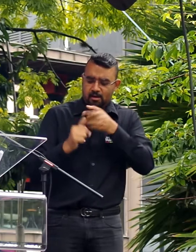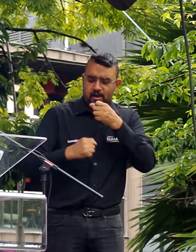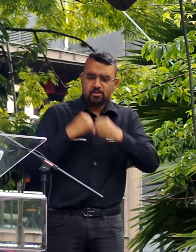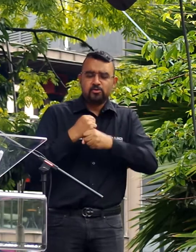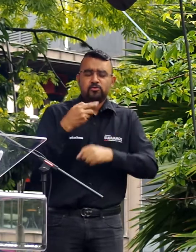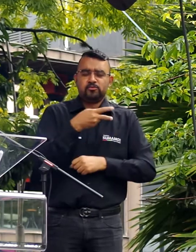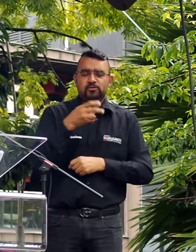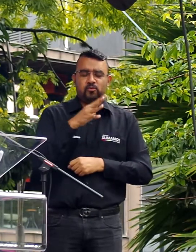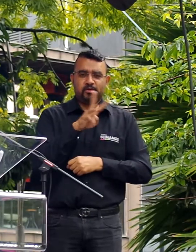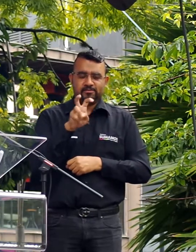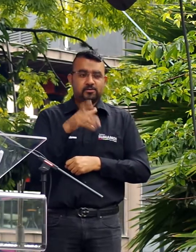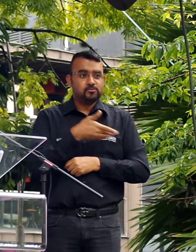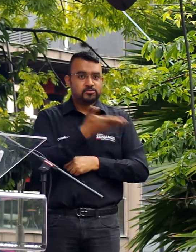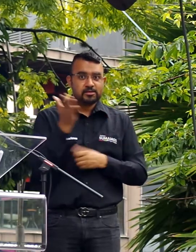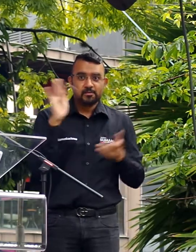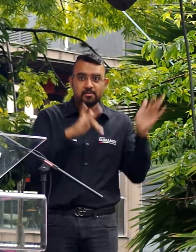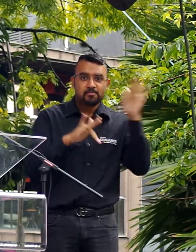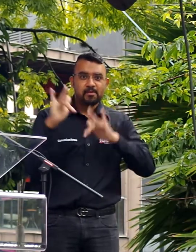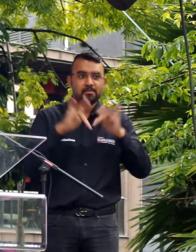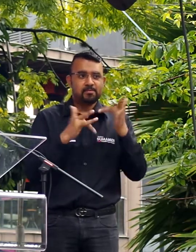años. Muchísimas gracias.